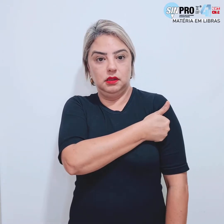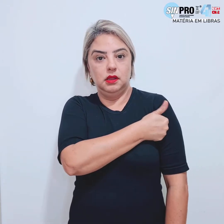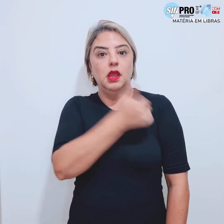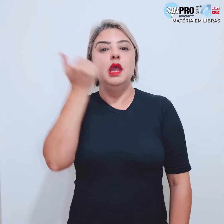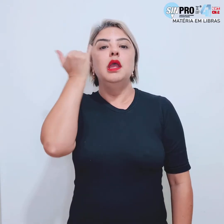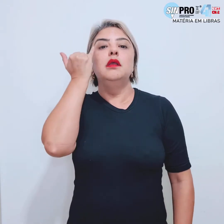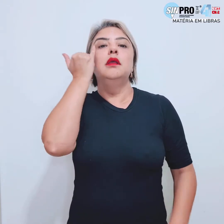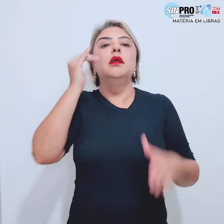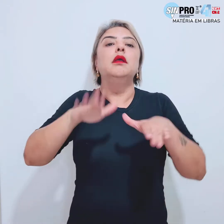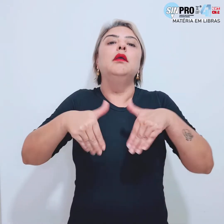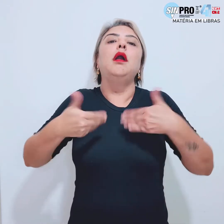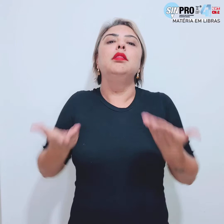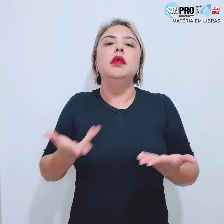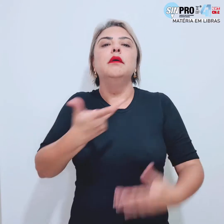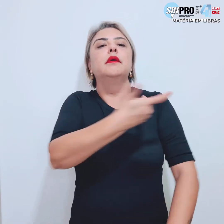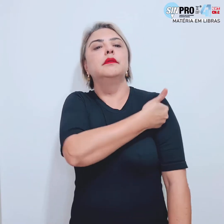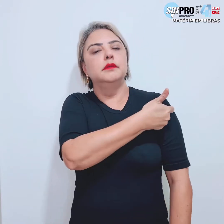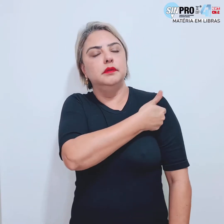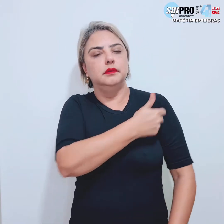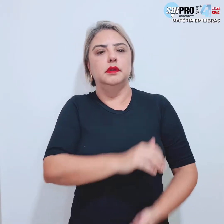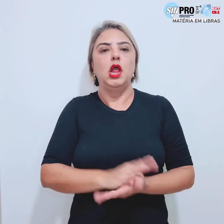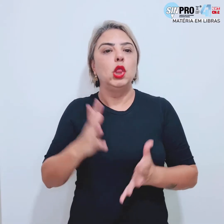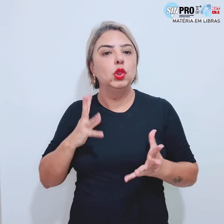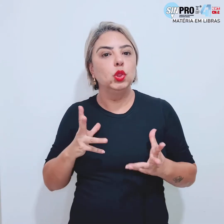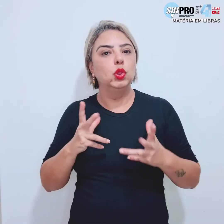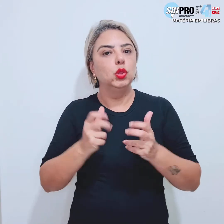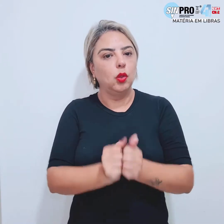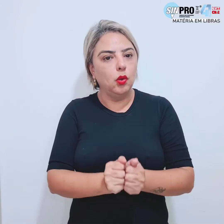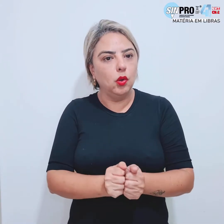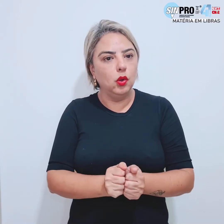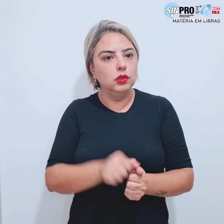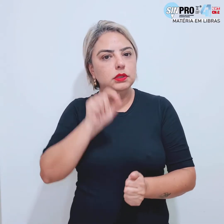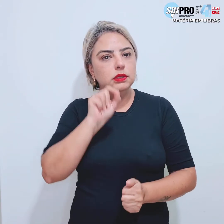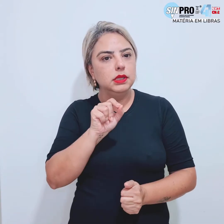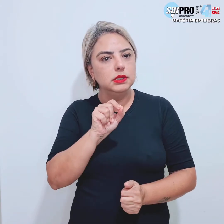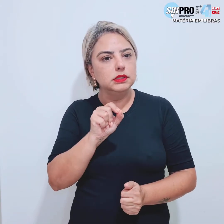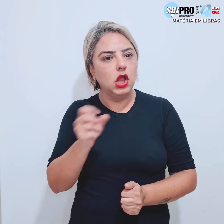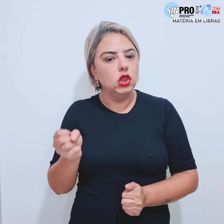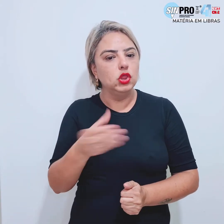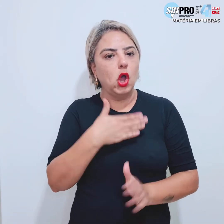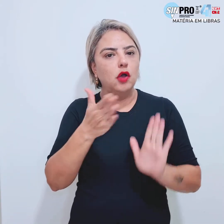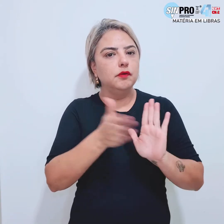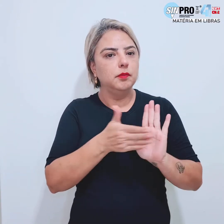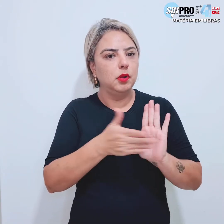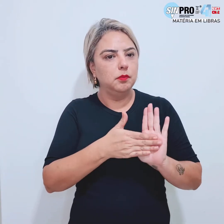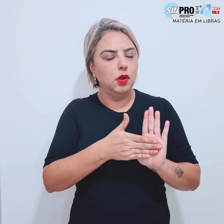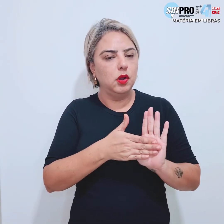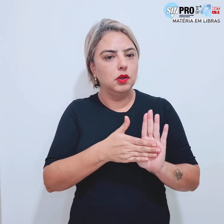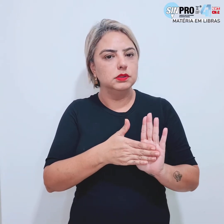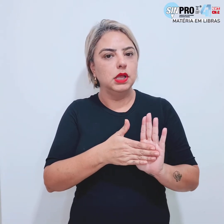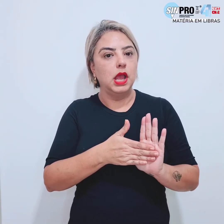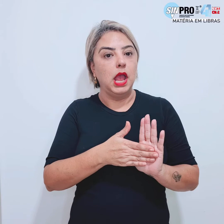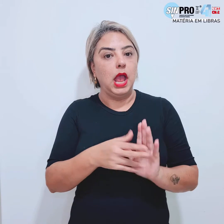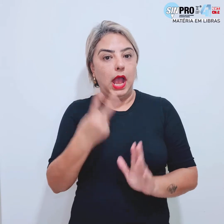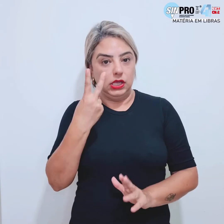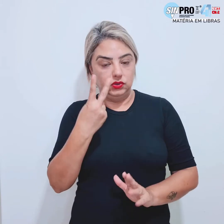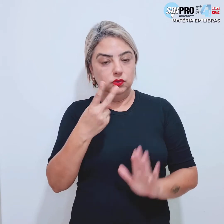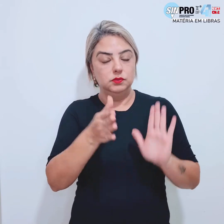e Ibanez, cadê a vacina? Todas deflagradas recentemente. As duas